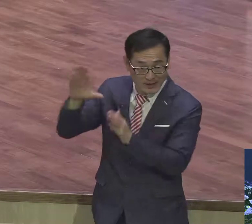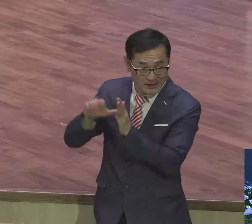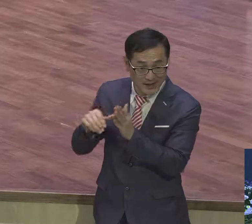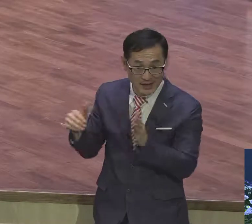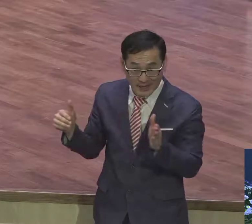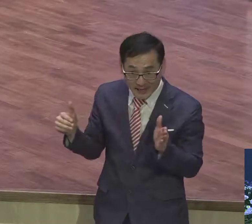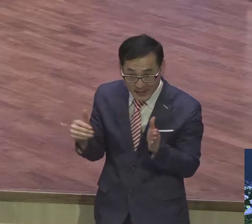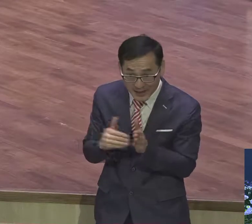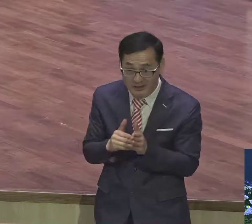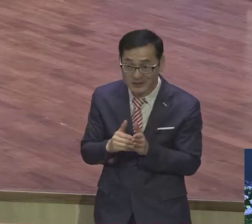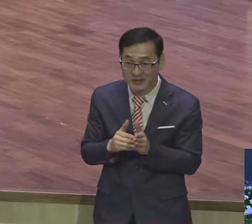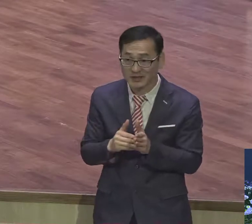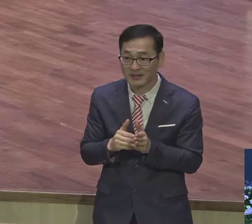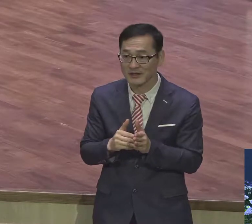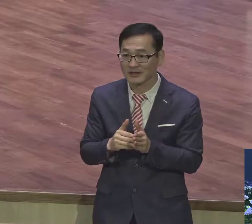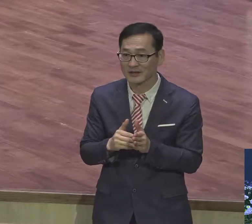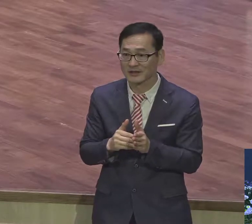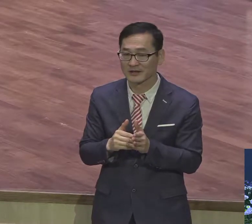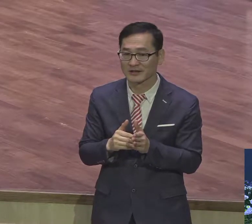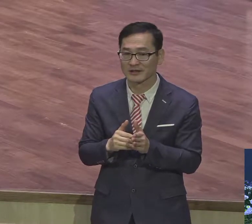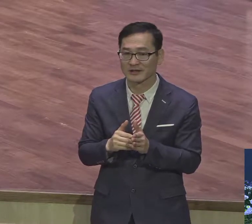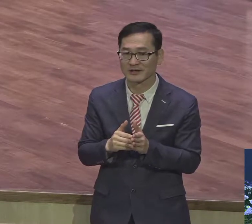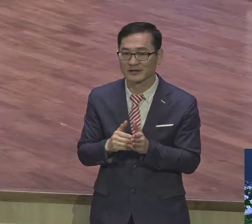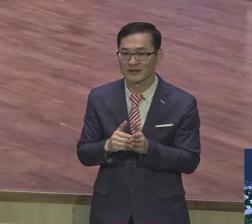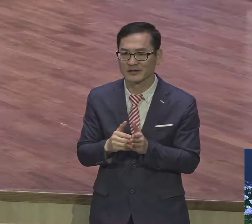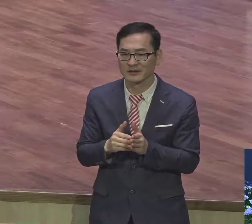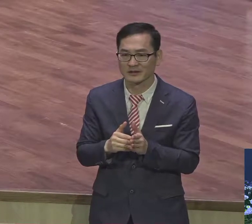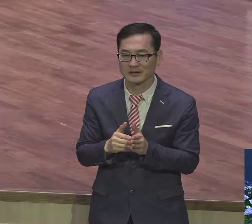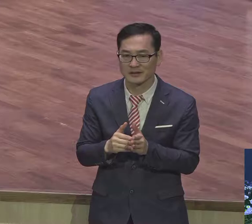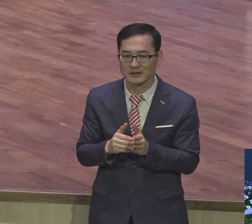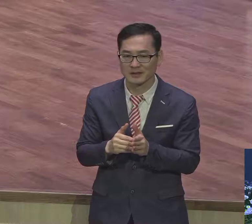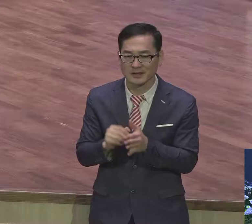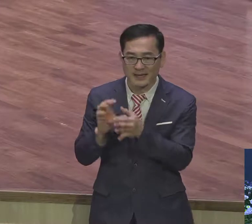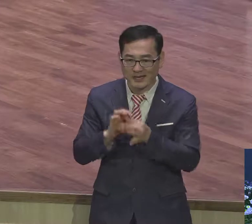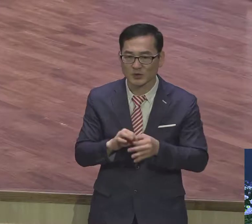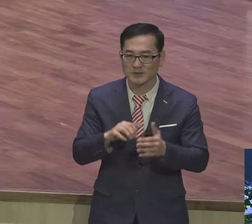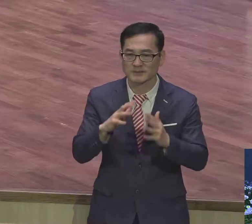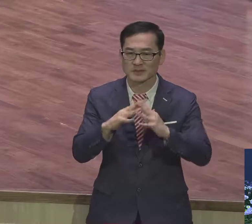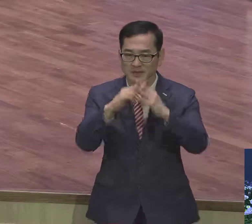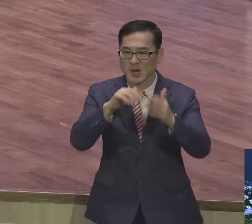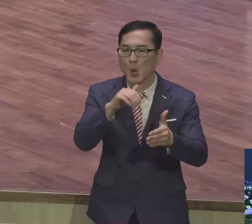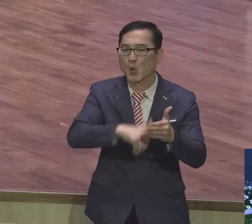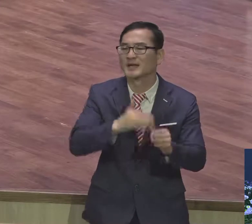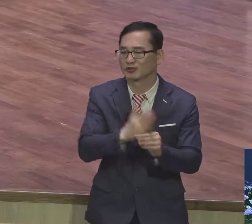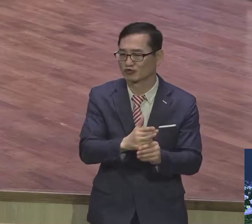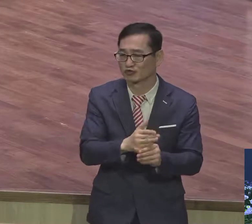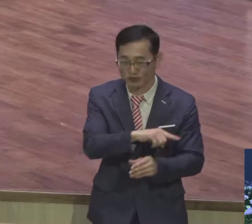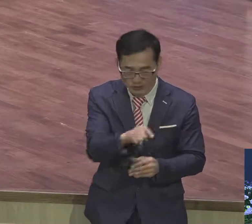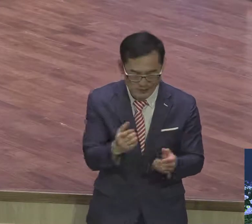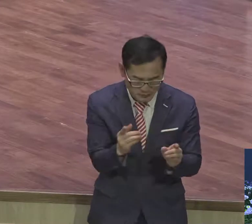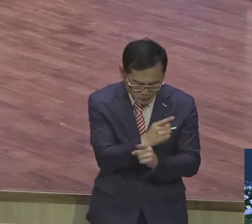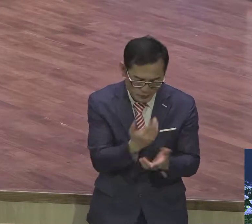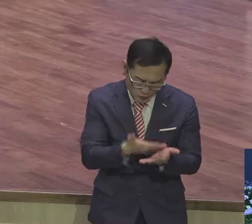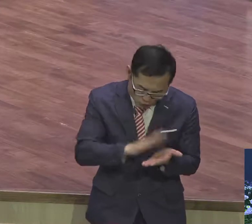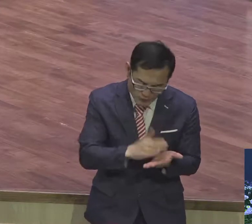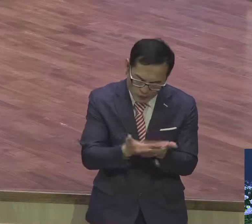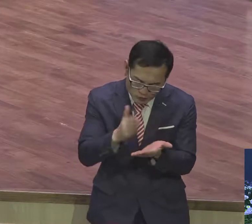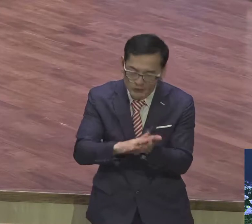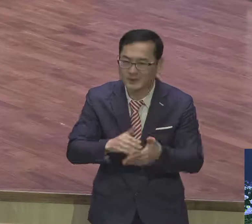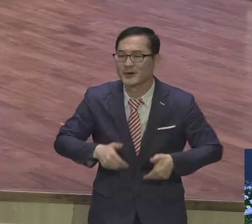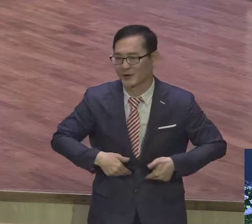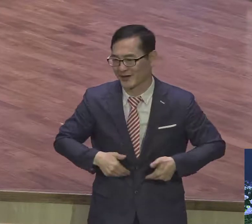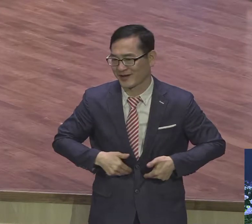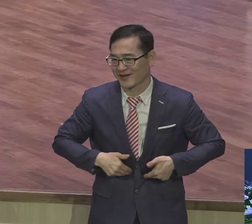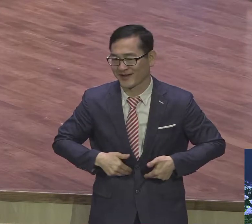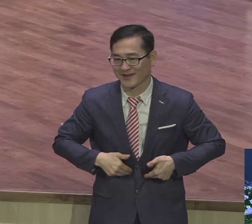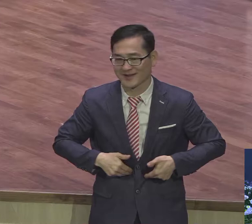나이가 많든 적든 나이 좀 먹었다 아니에요 공사 중입니다 공사 중입니다 과거에 어떻게